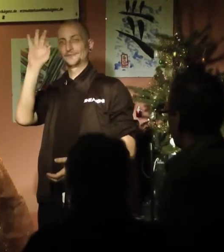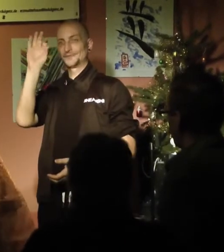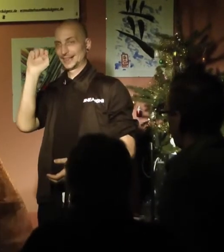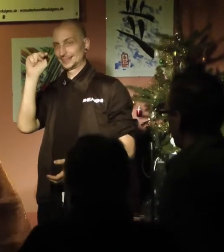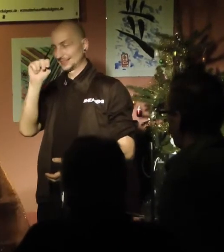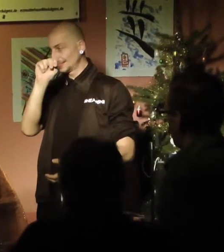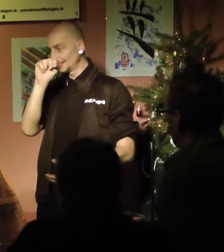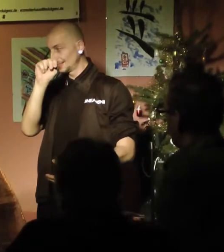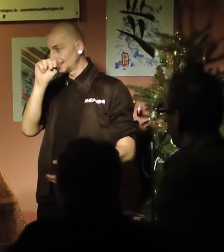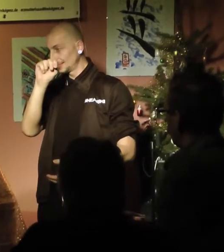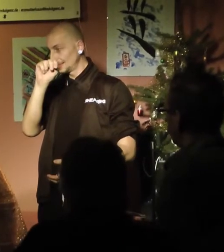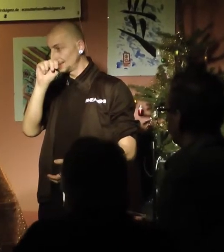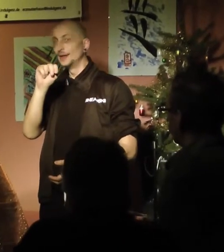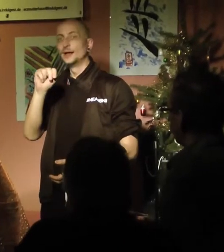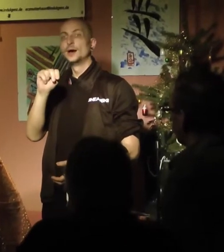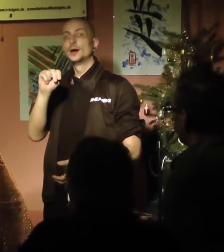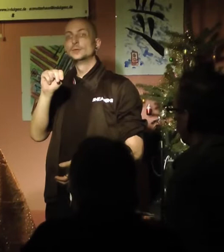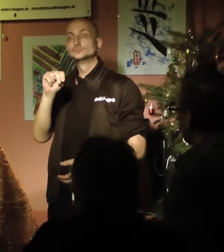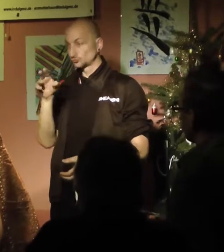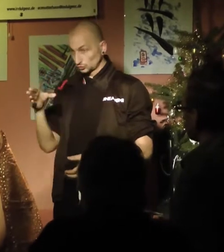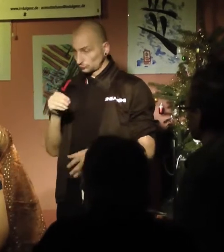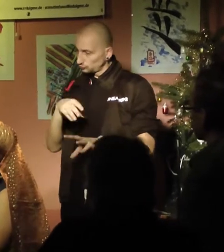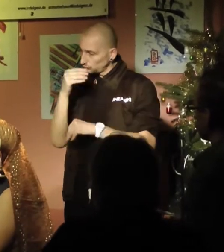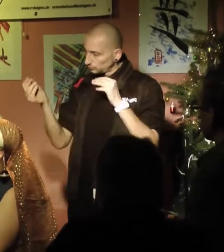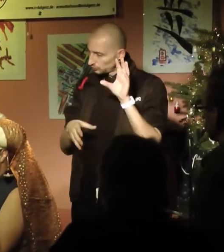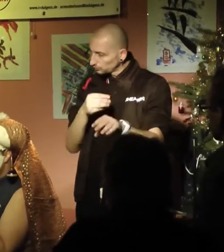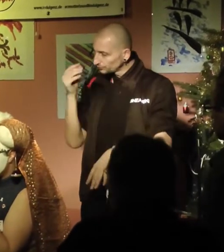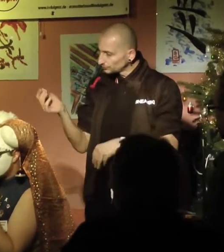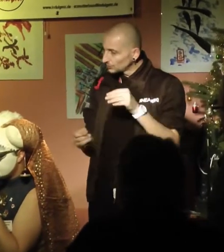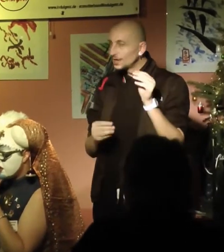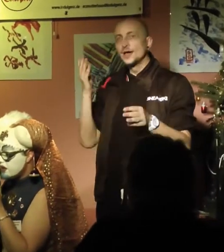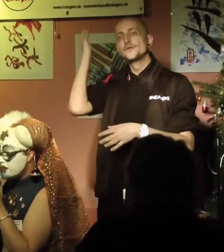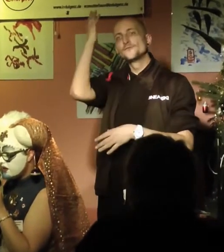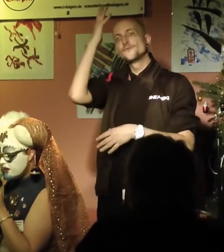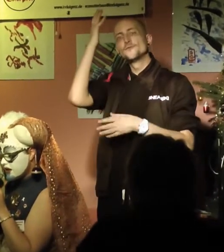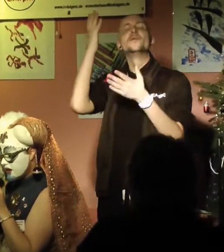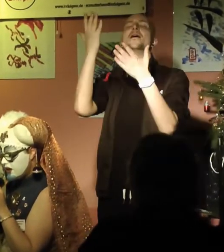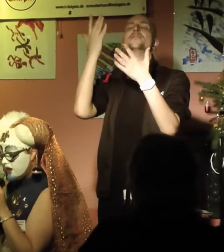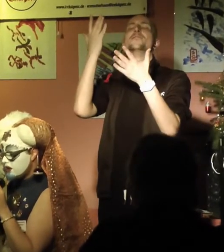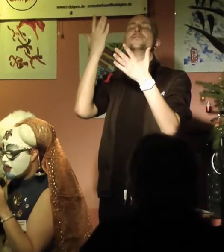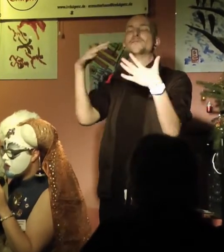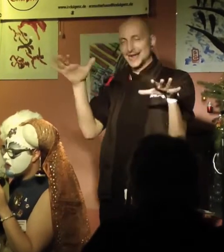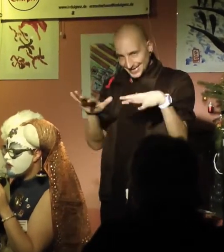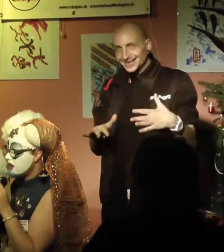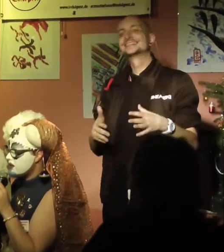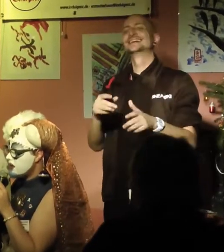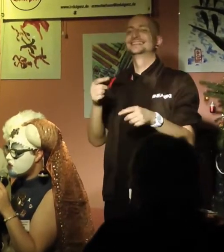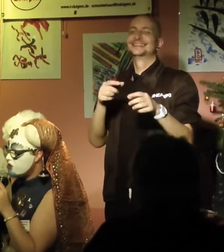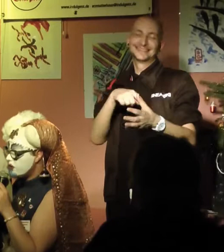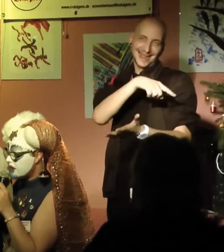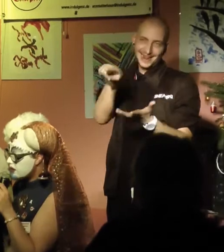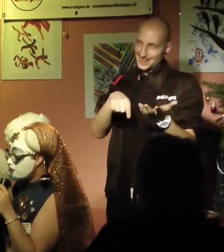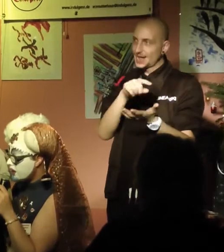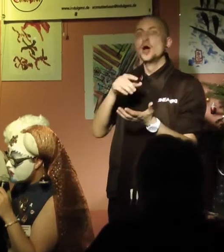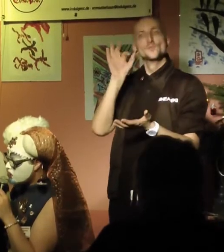großartig. Dann lass uns doch mal gemeinsam auspacken. Was für ein Weihnachtsteller. Ja, Terrakotta Weihnachtsteller, schön